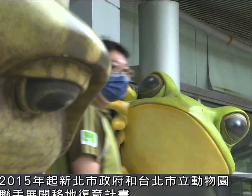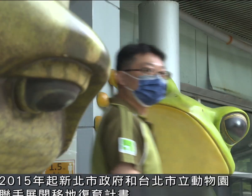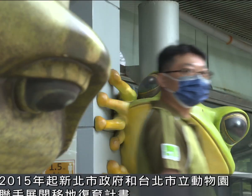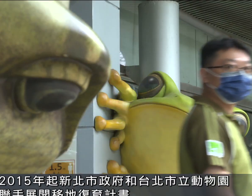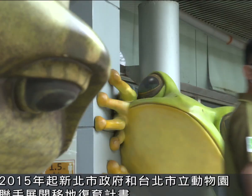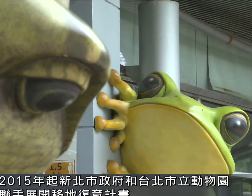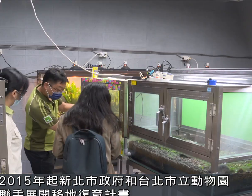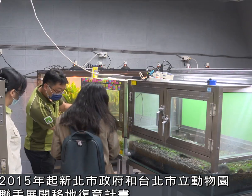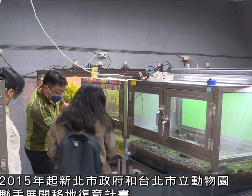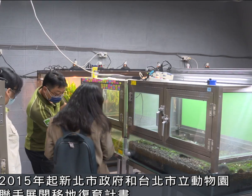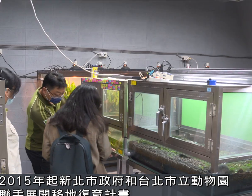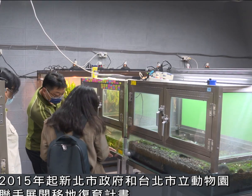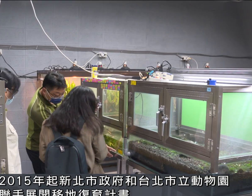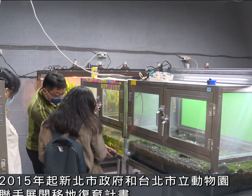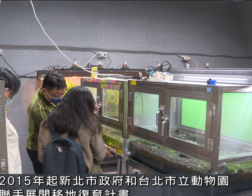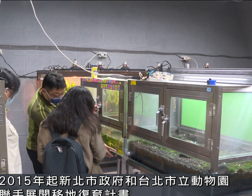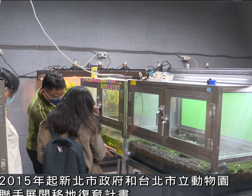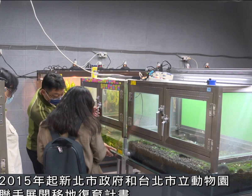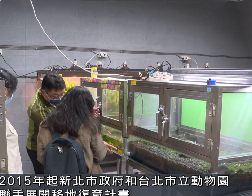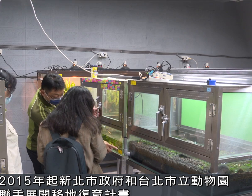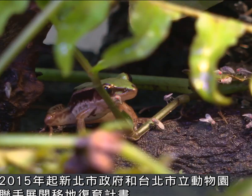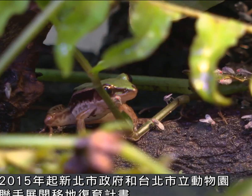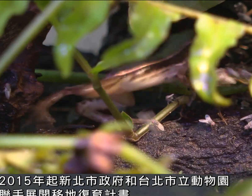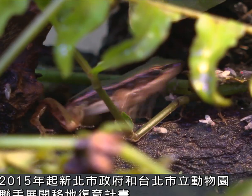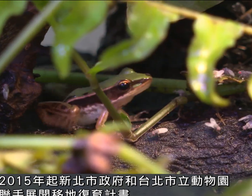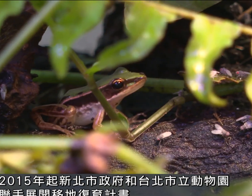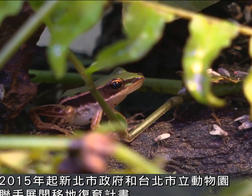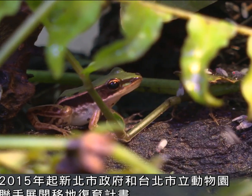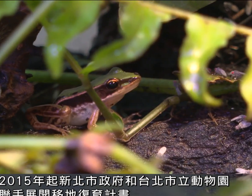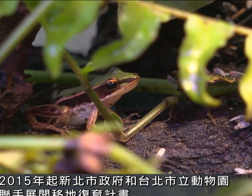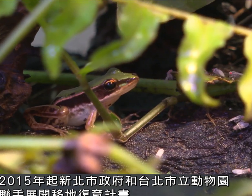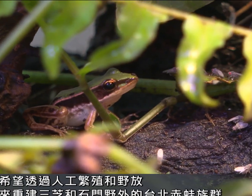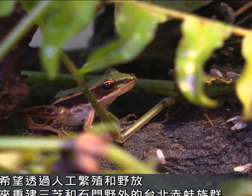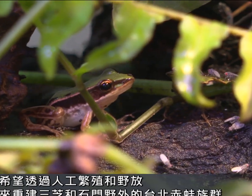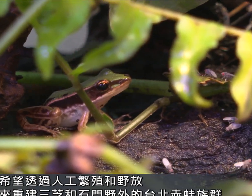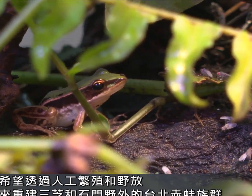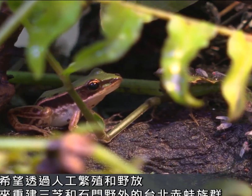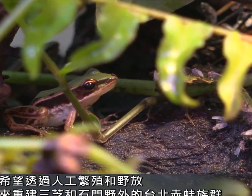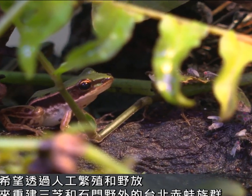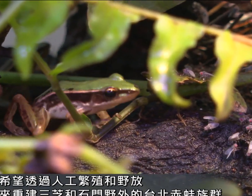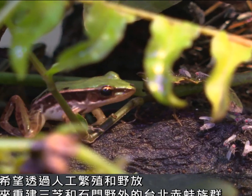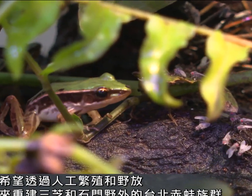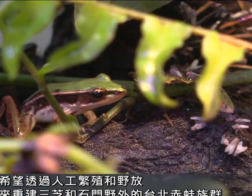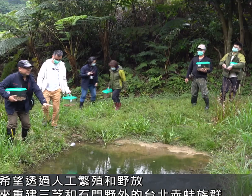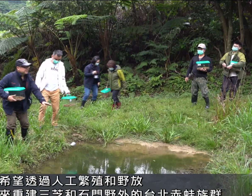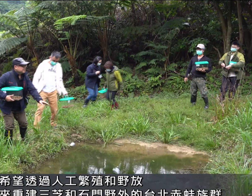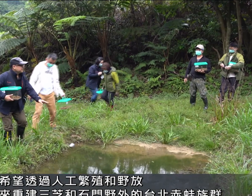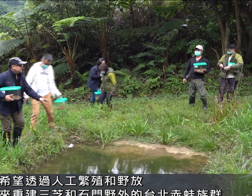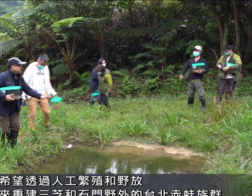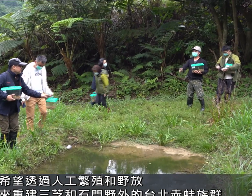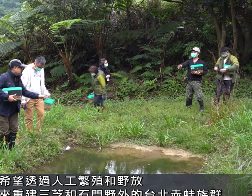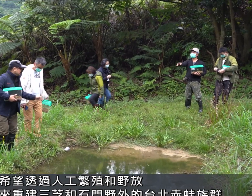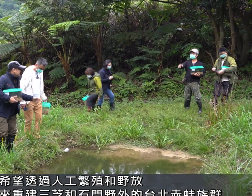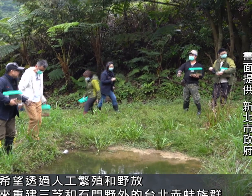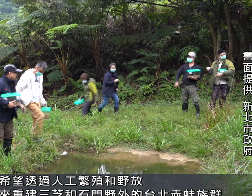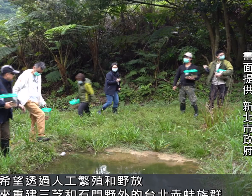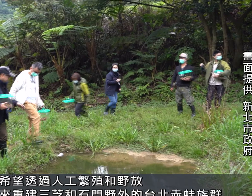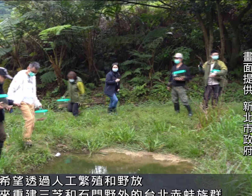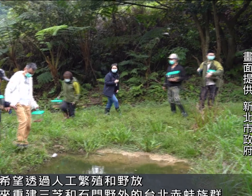市政府和台北市立动物园联手展开一地复育计划，希望透过人工繁殖和野放来重建三只和石